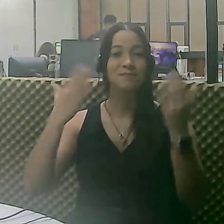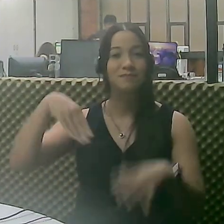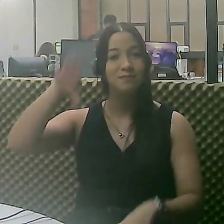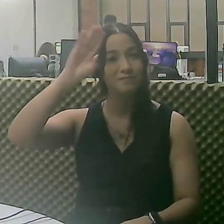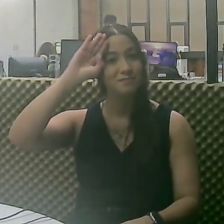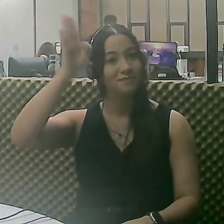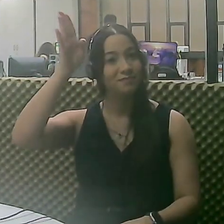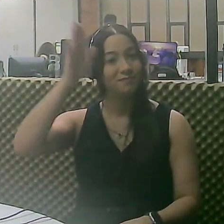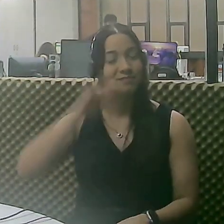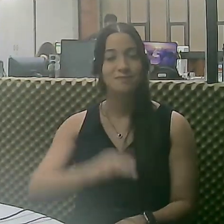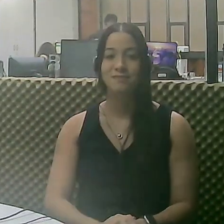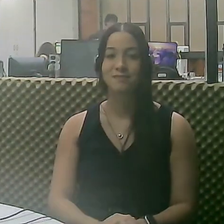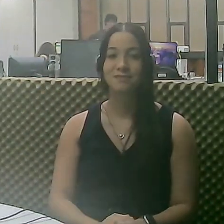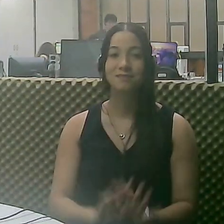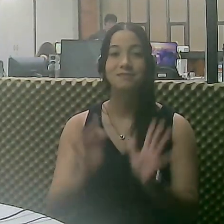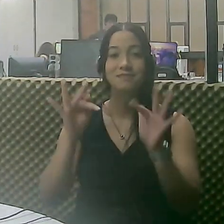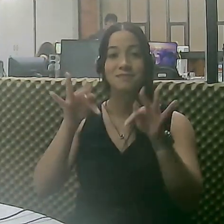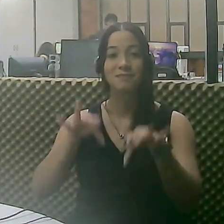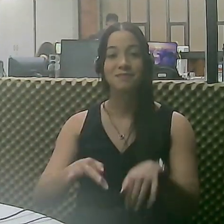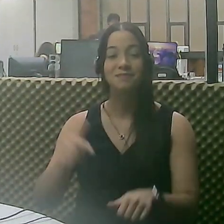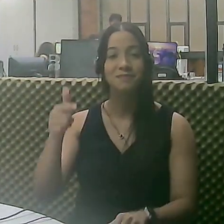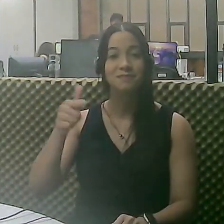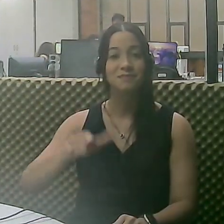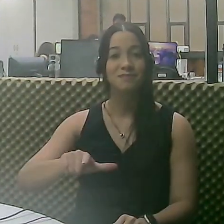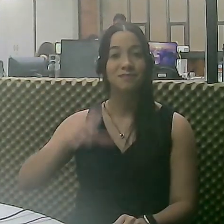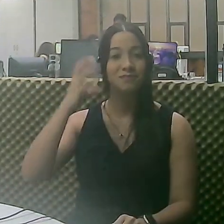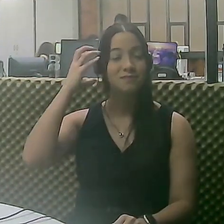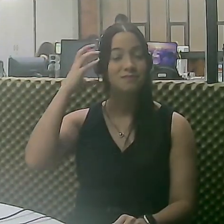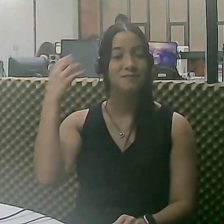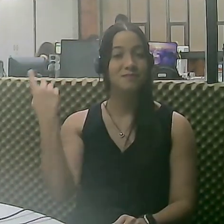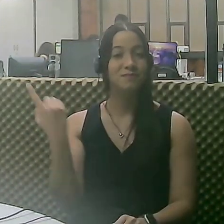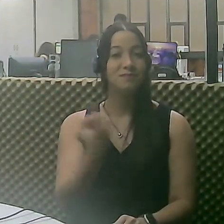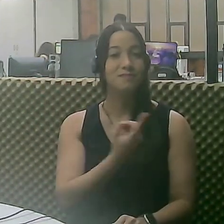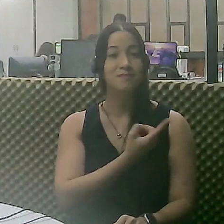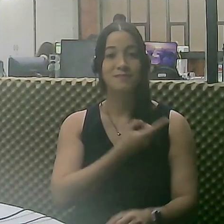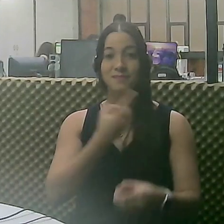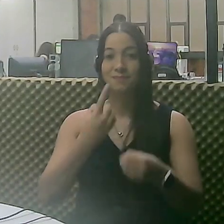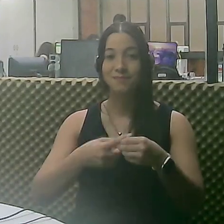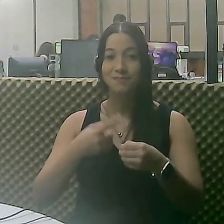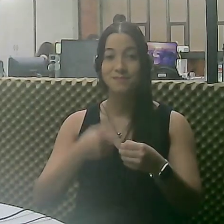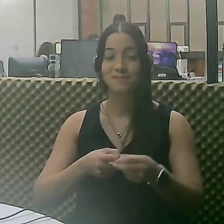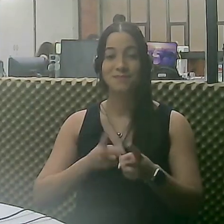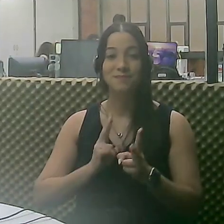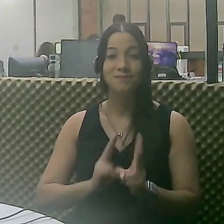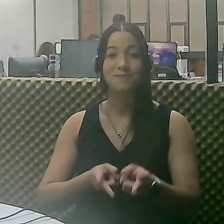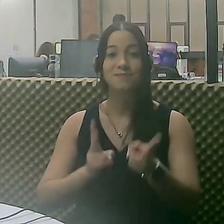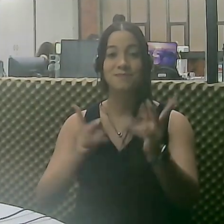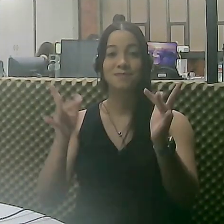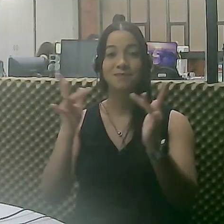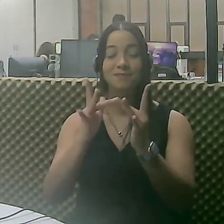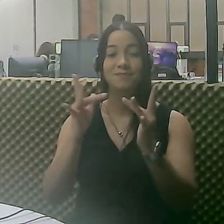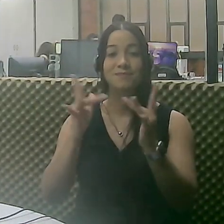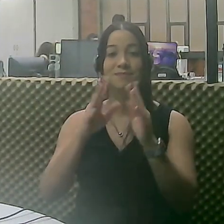fazer bem. Até mais. Fica por aqui mais uma edição do programa da Rádio Nossa Cidade.